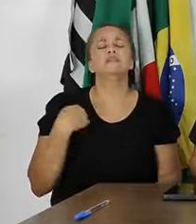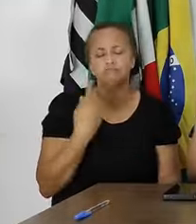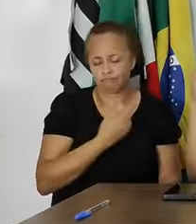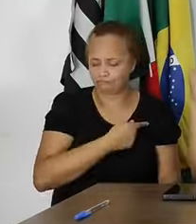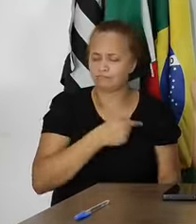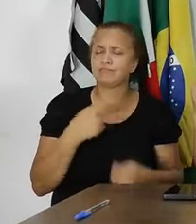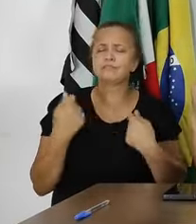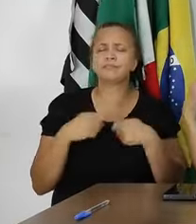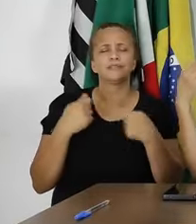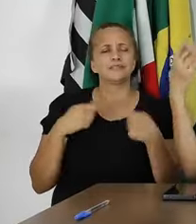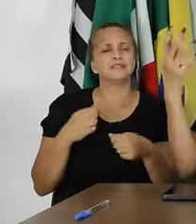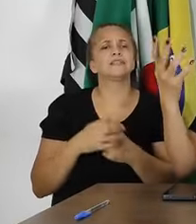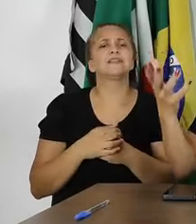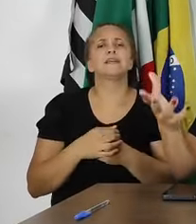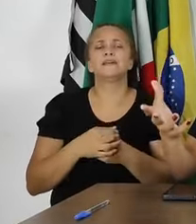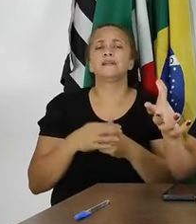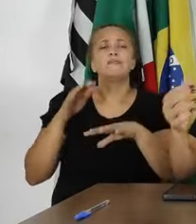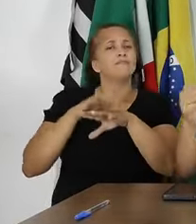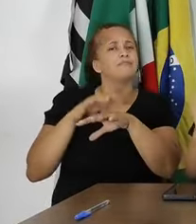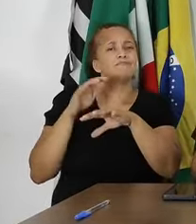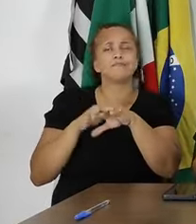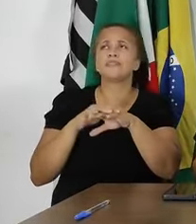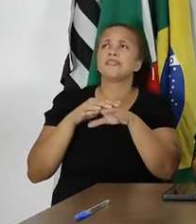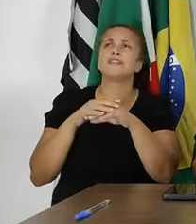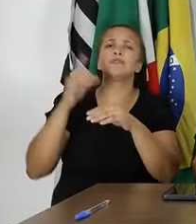viver segundo os pensamentos de Deus.